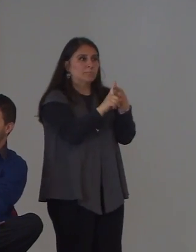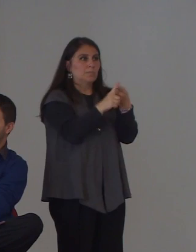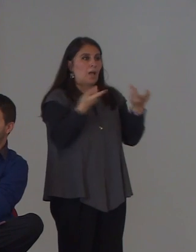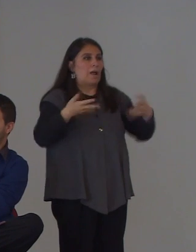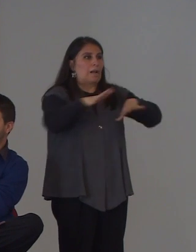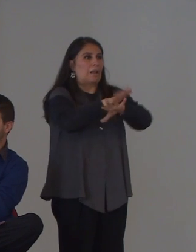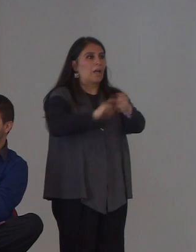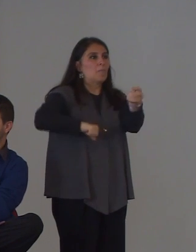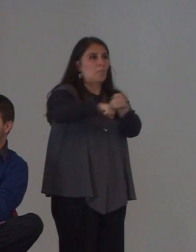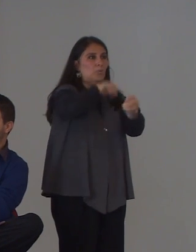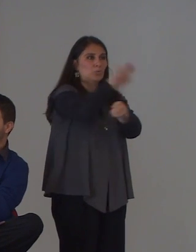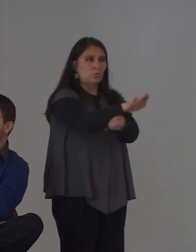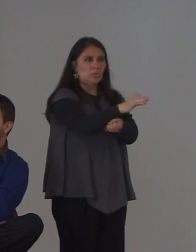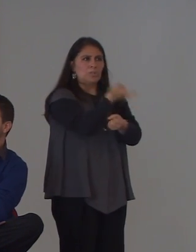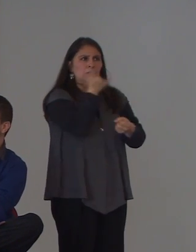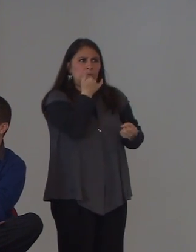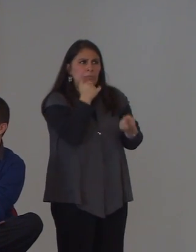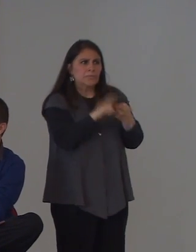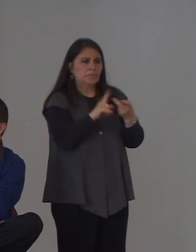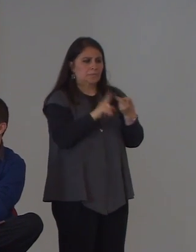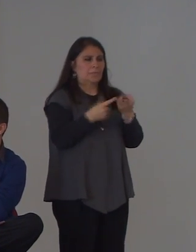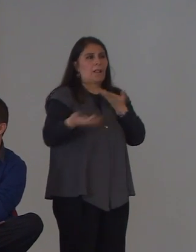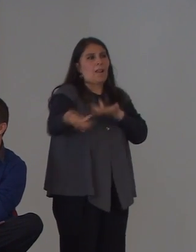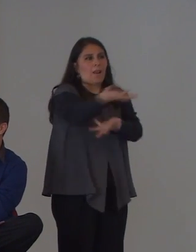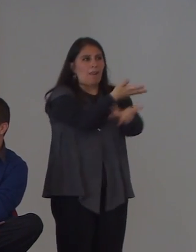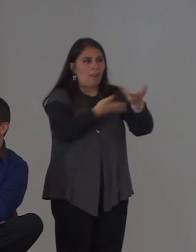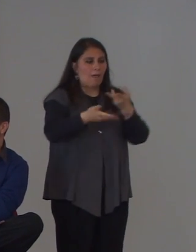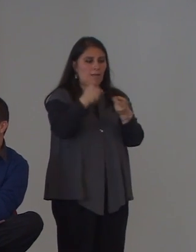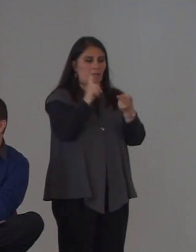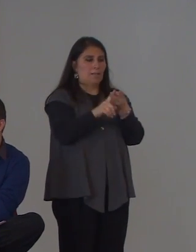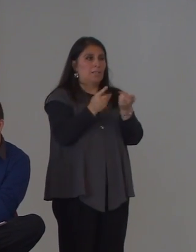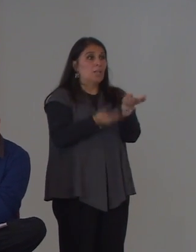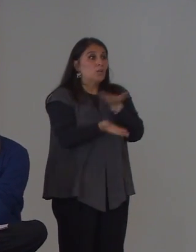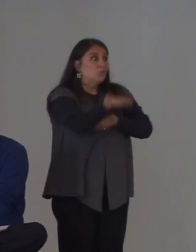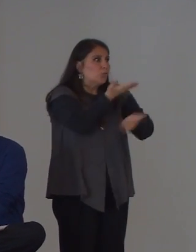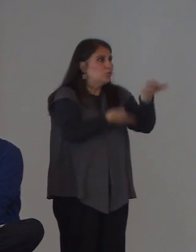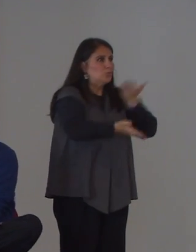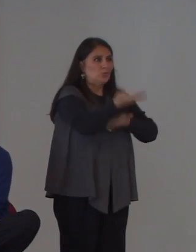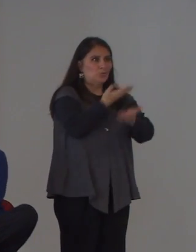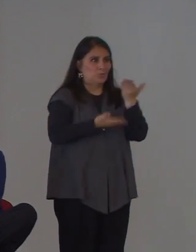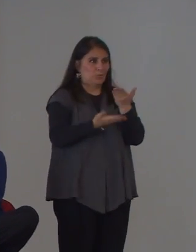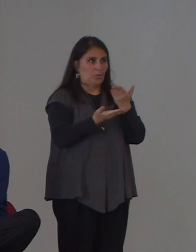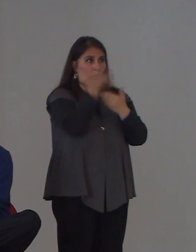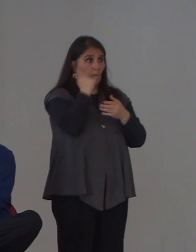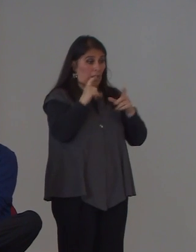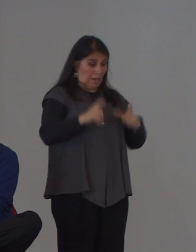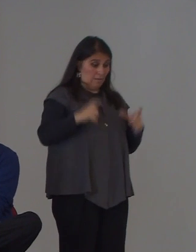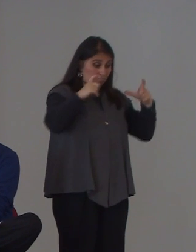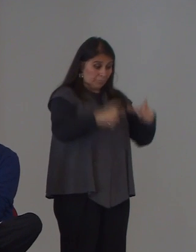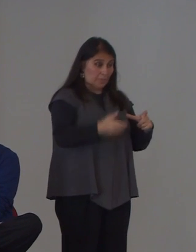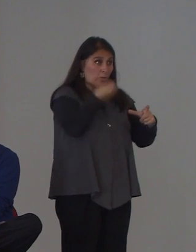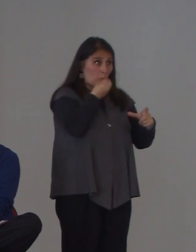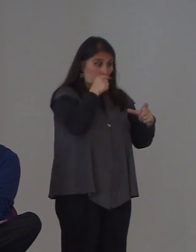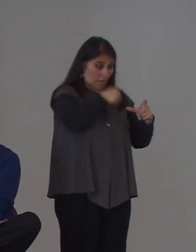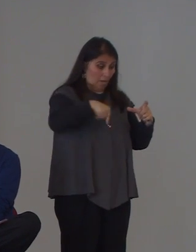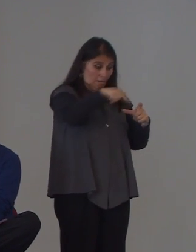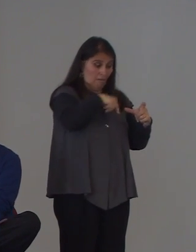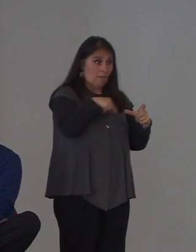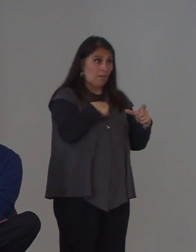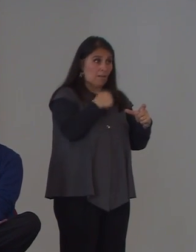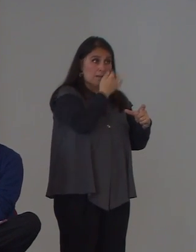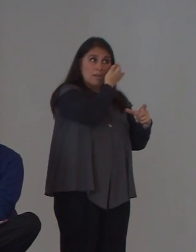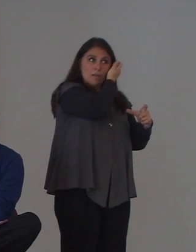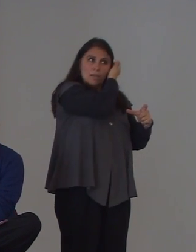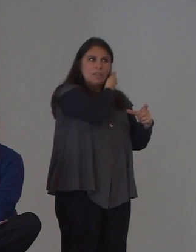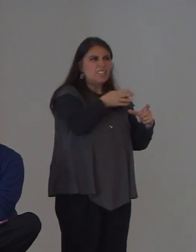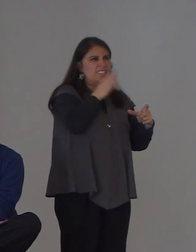de apoyo, de interacción, de socialización, porque detrás de un plato de comida están las